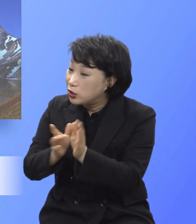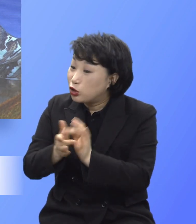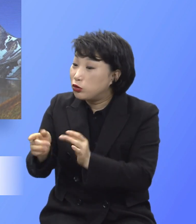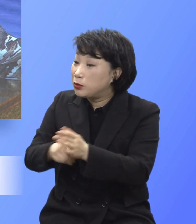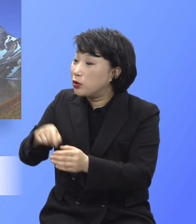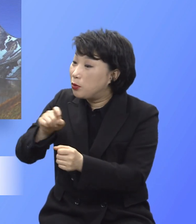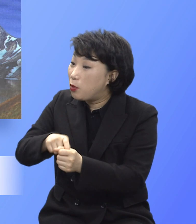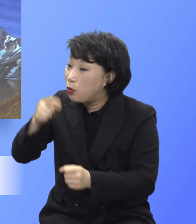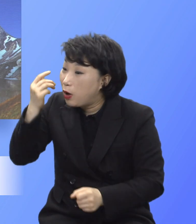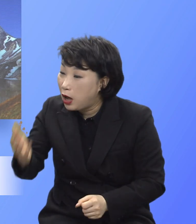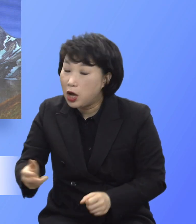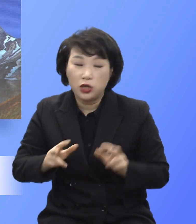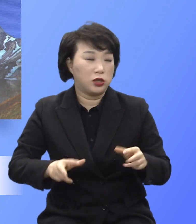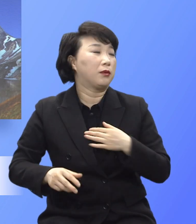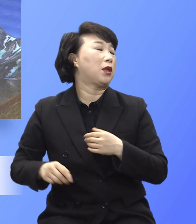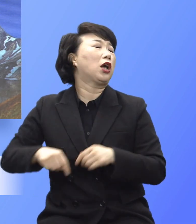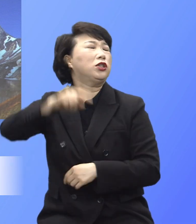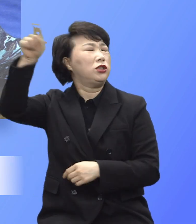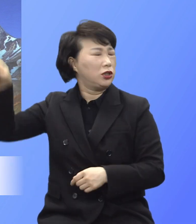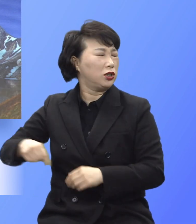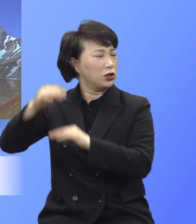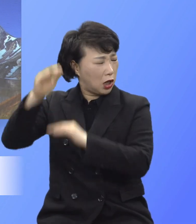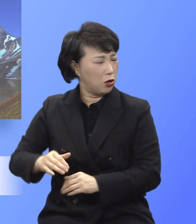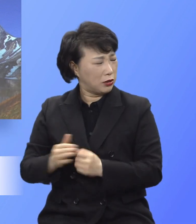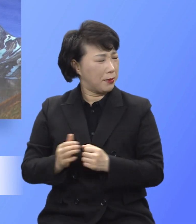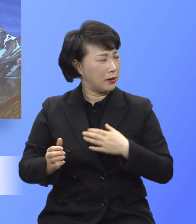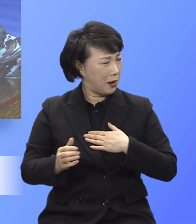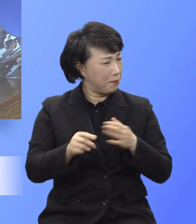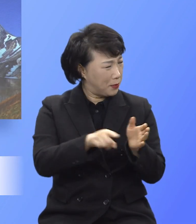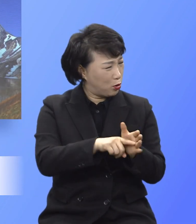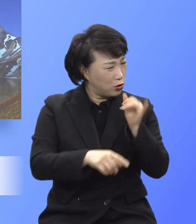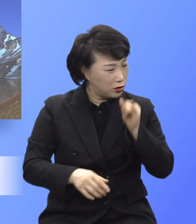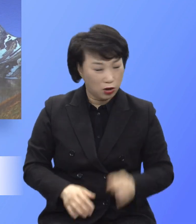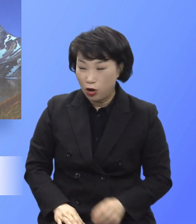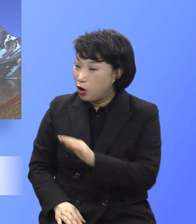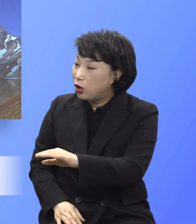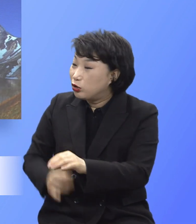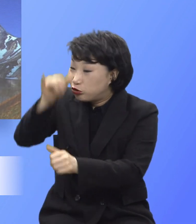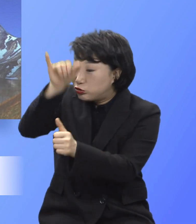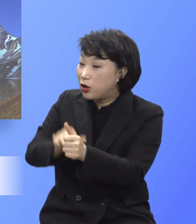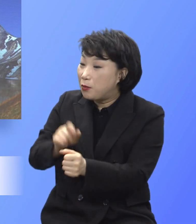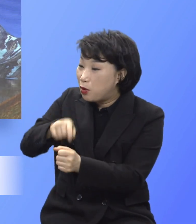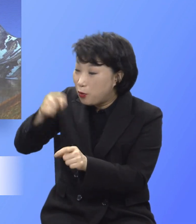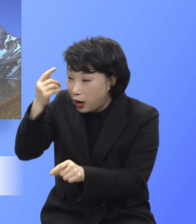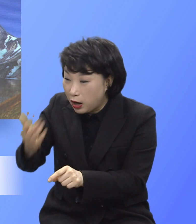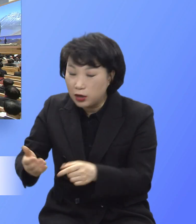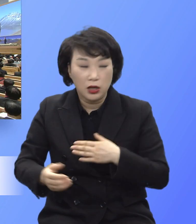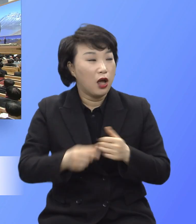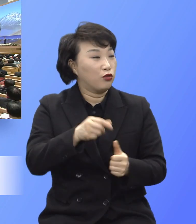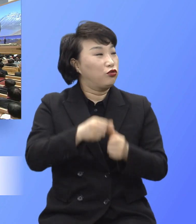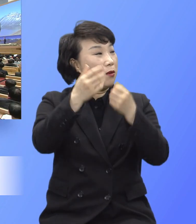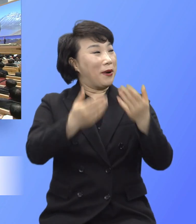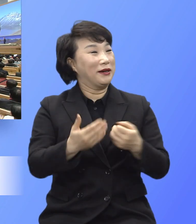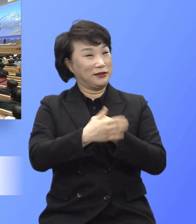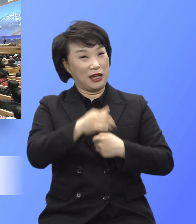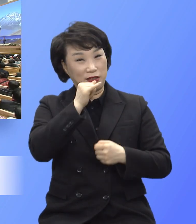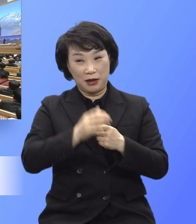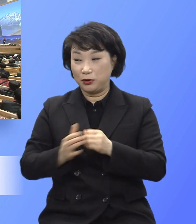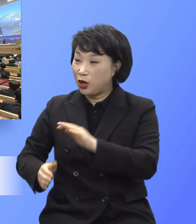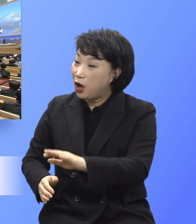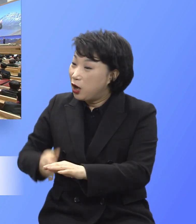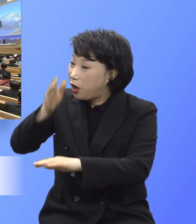믿어? 지금 말한 이것 때문에. 너 왜 충성해? 내가 구원받은 은혜 때문에. 너